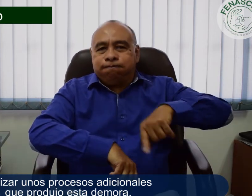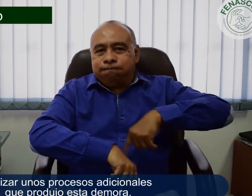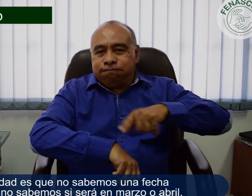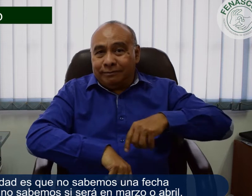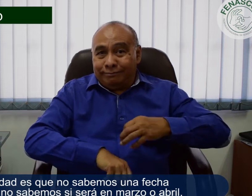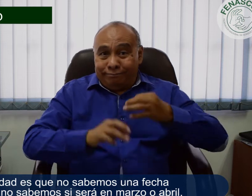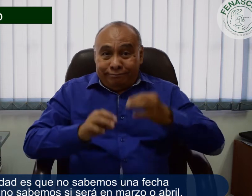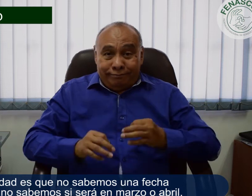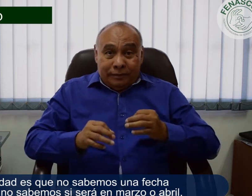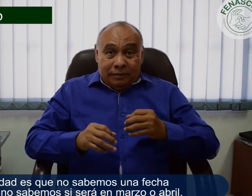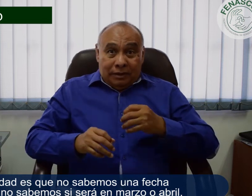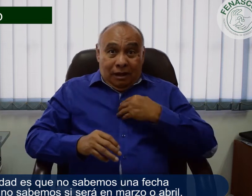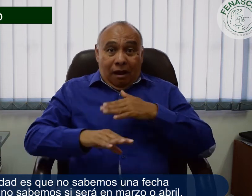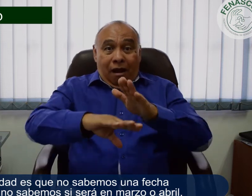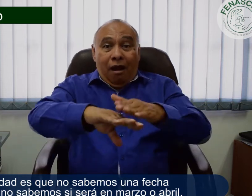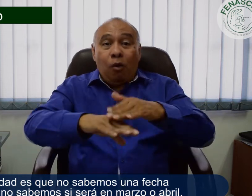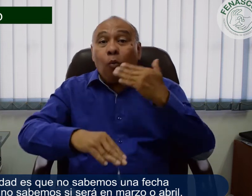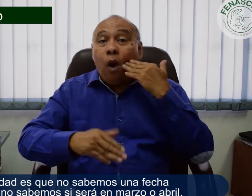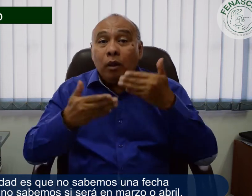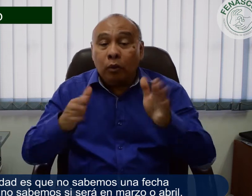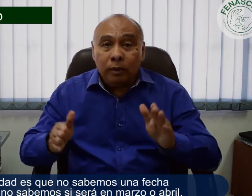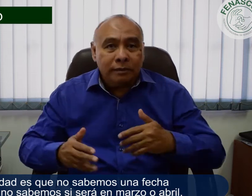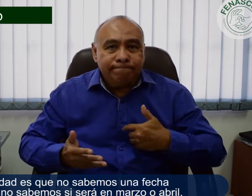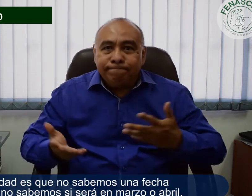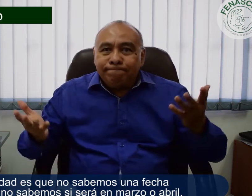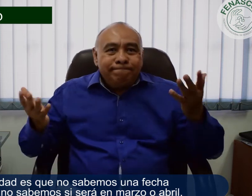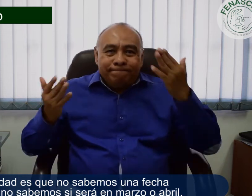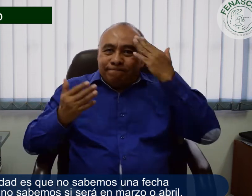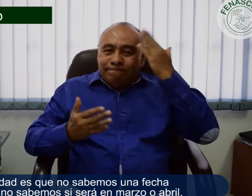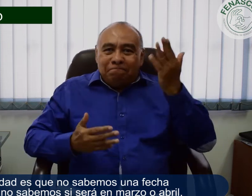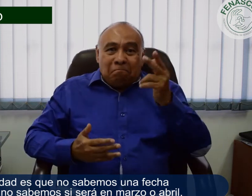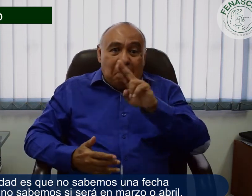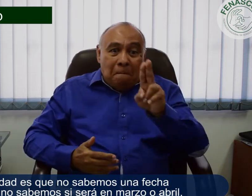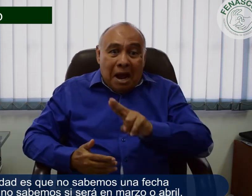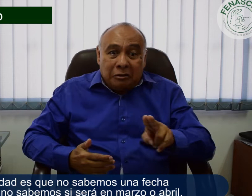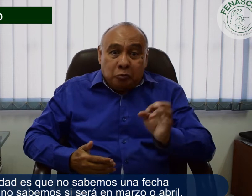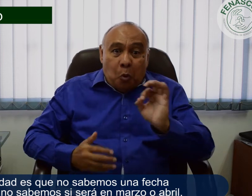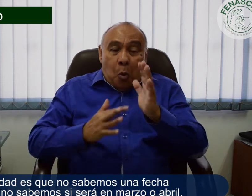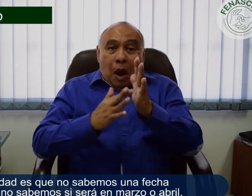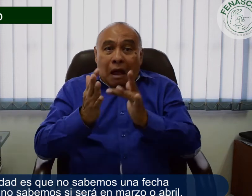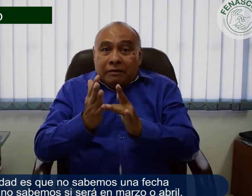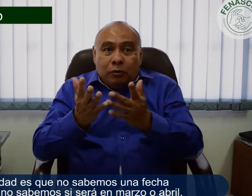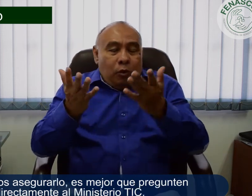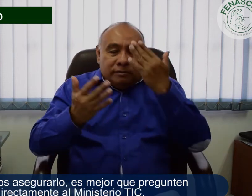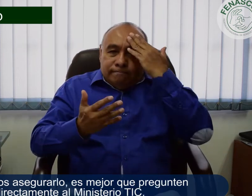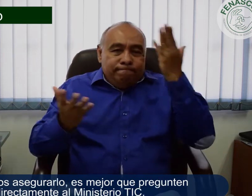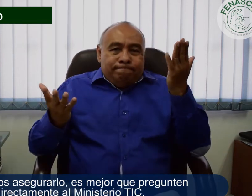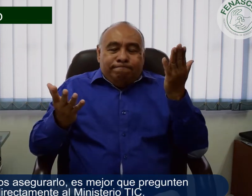La verdad es que no sabemos una fecha de inicio, no sabemos si será en marzo o abril No podemos